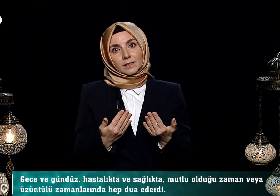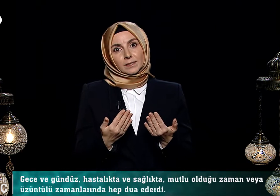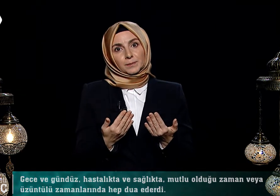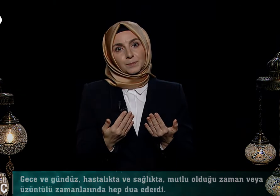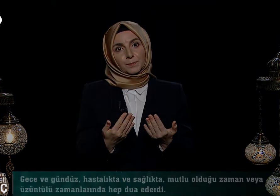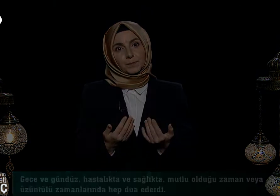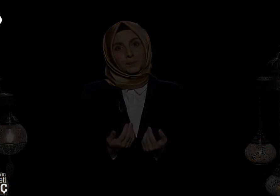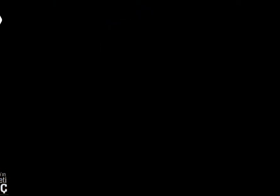ederdi.